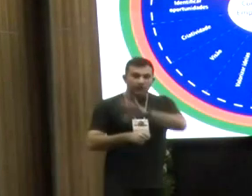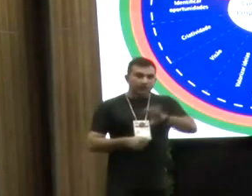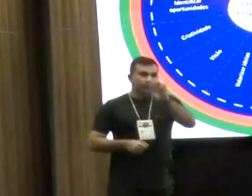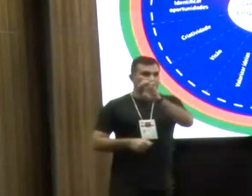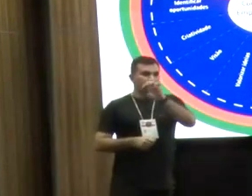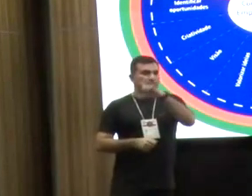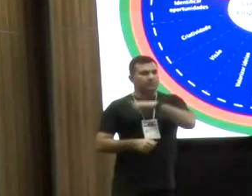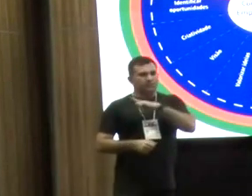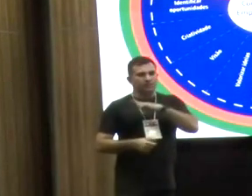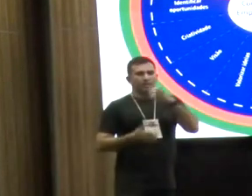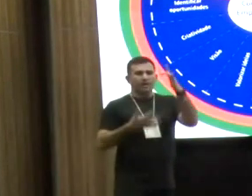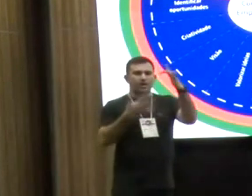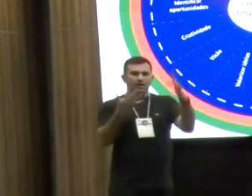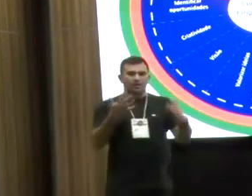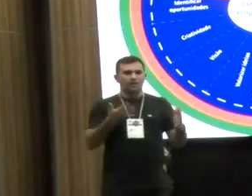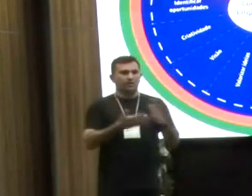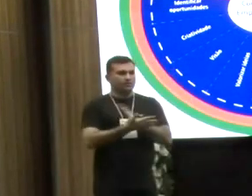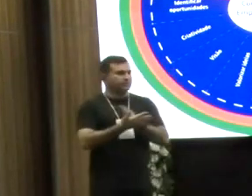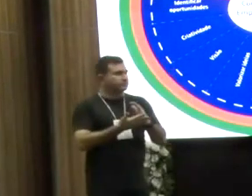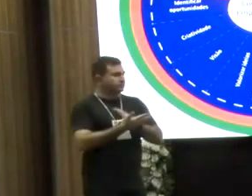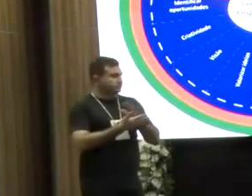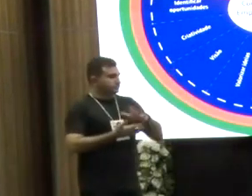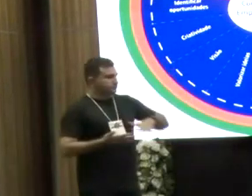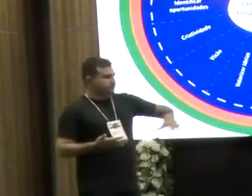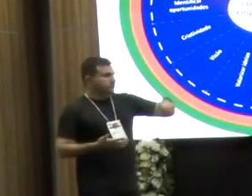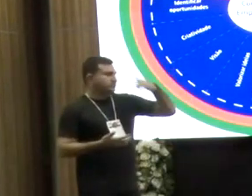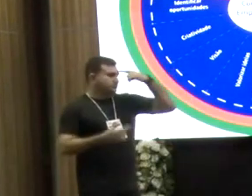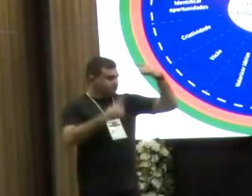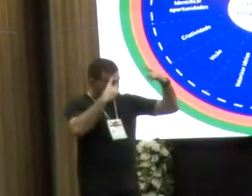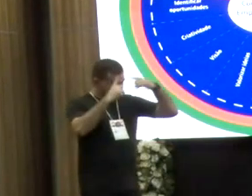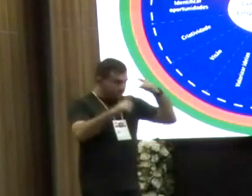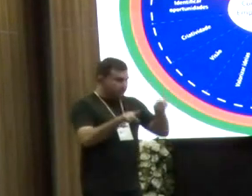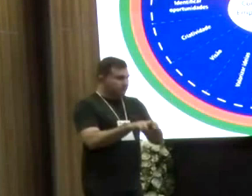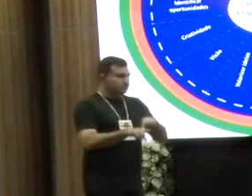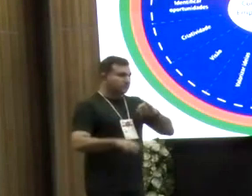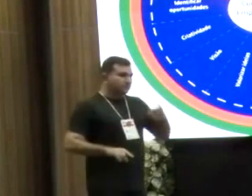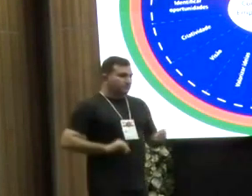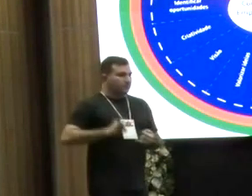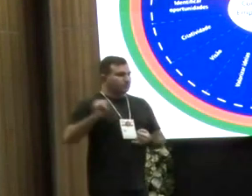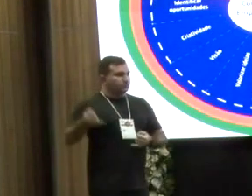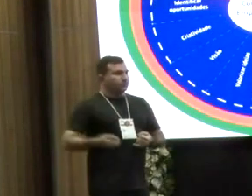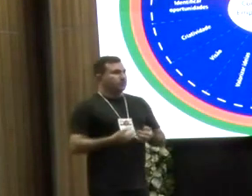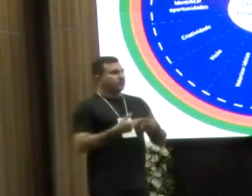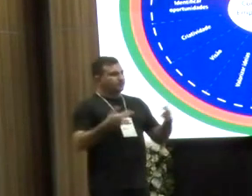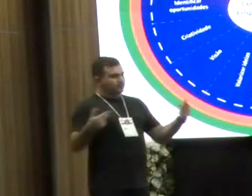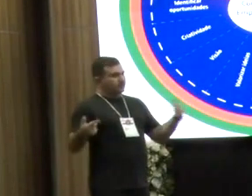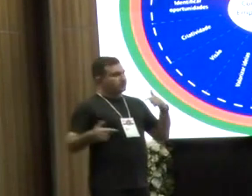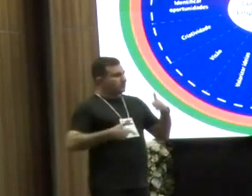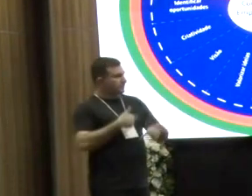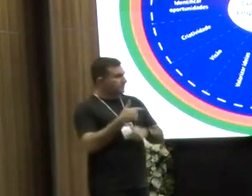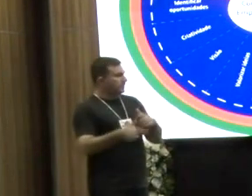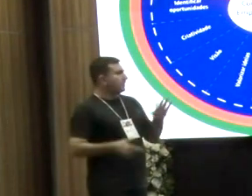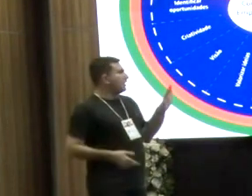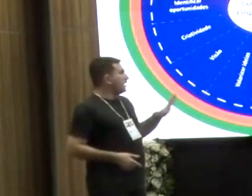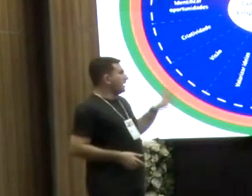conjunto de competências que estão no campo das ideias e oportunidades, que é o que ele vai trabalhar no